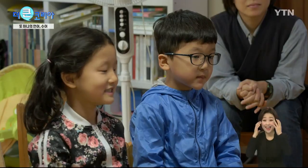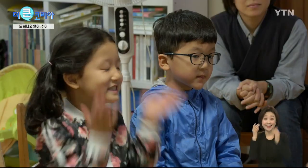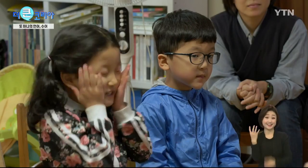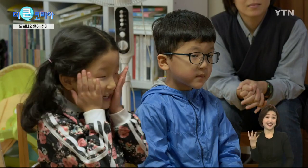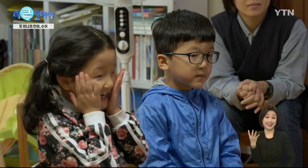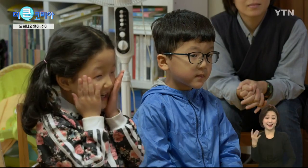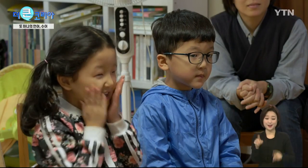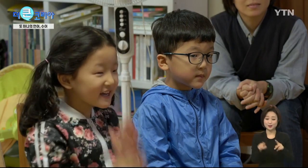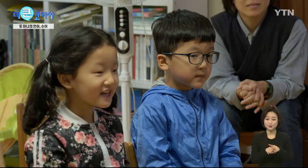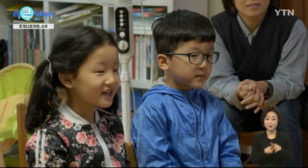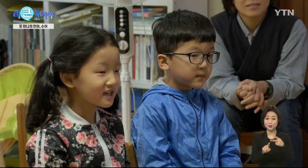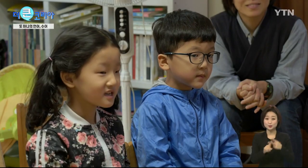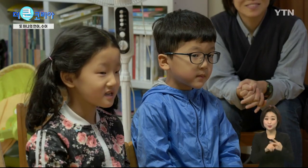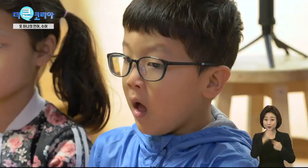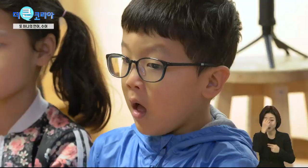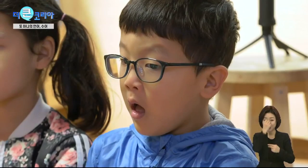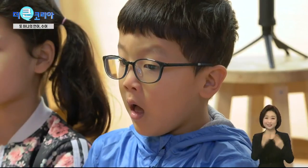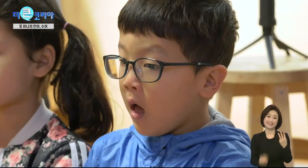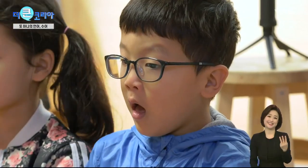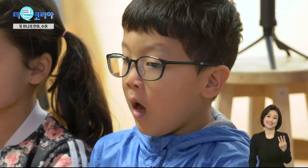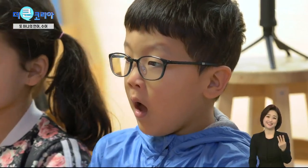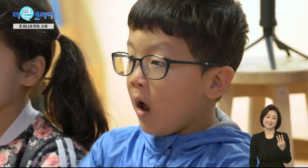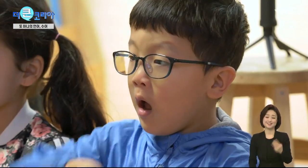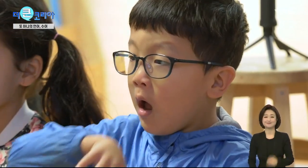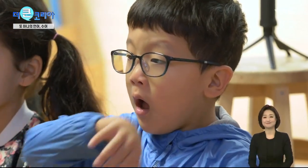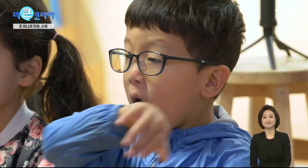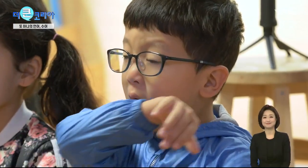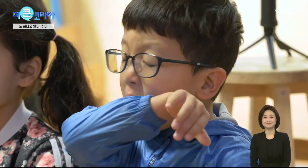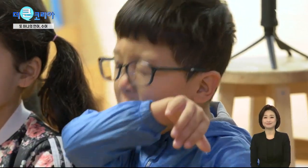어린이 4명과 초중고 학생 3명이 다닙니다.